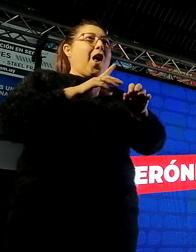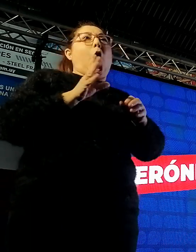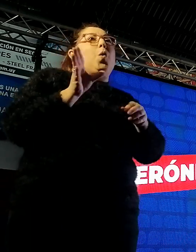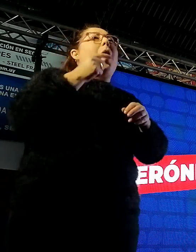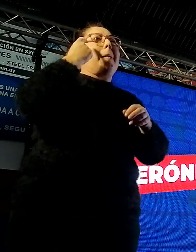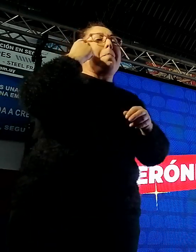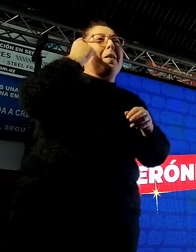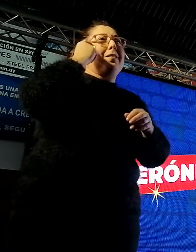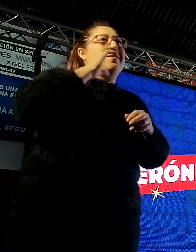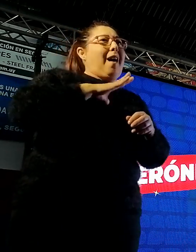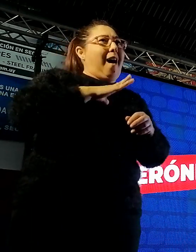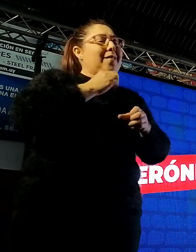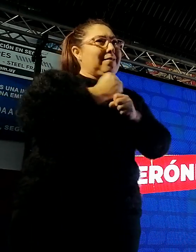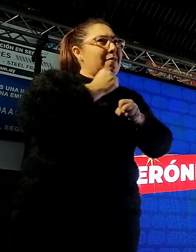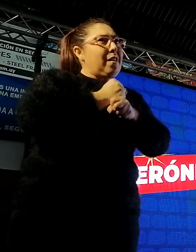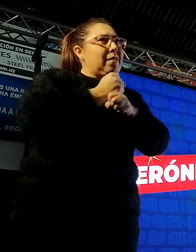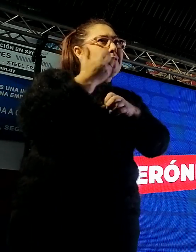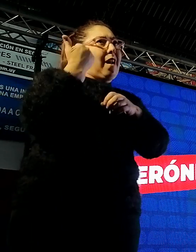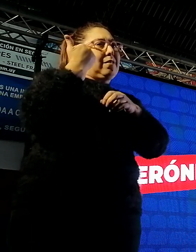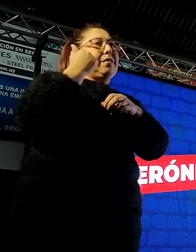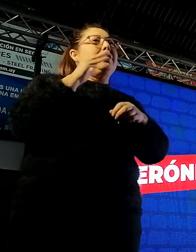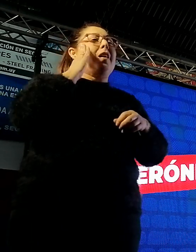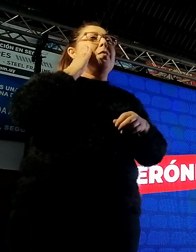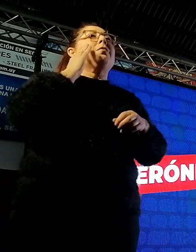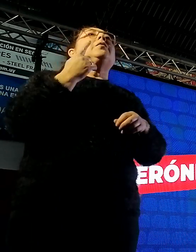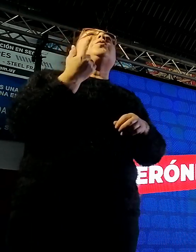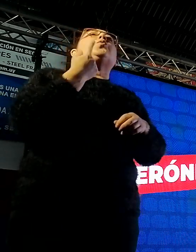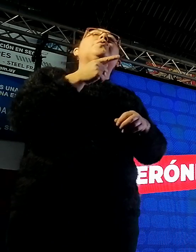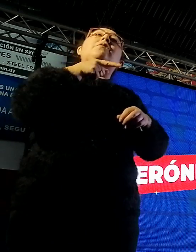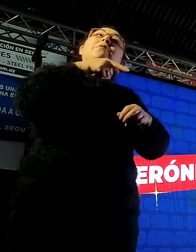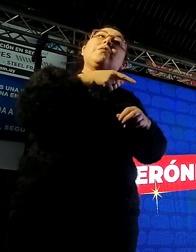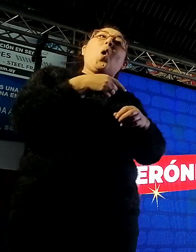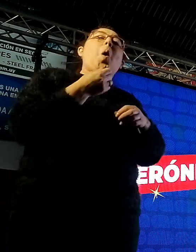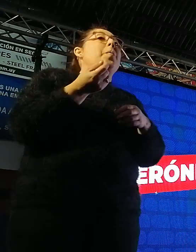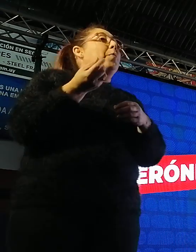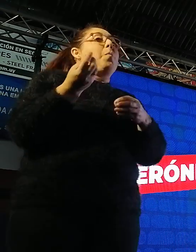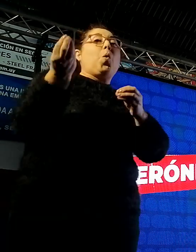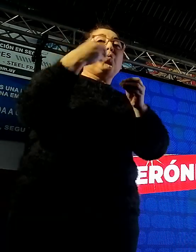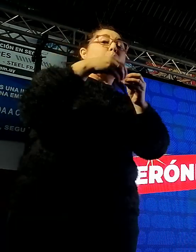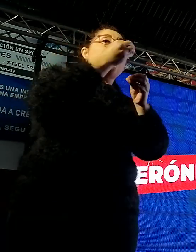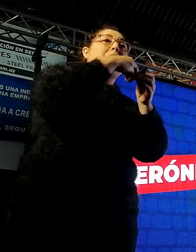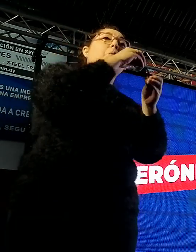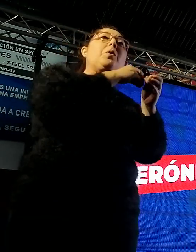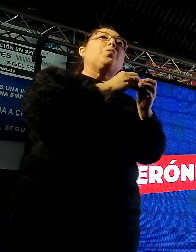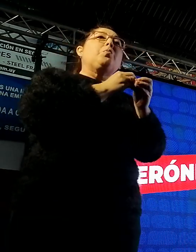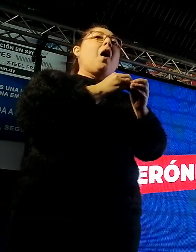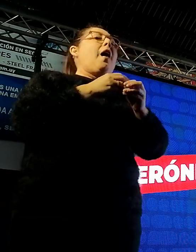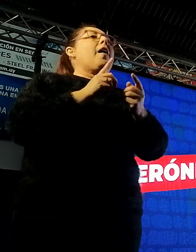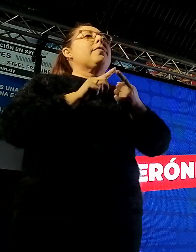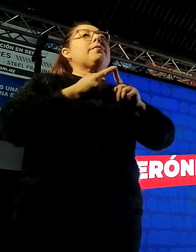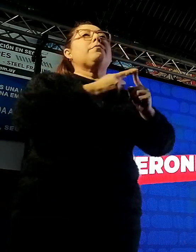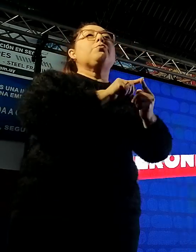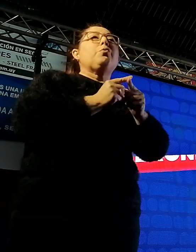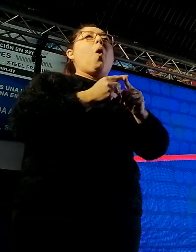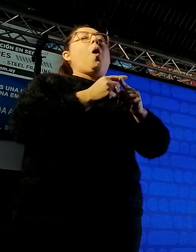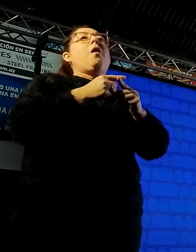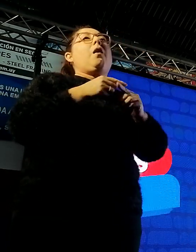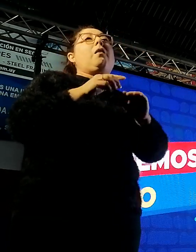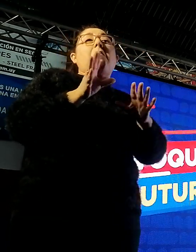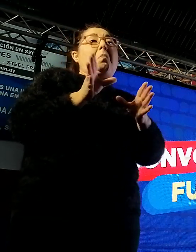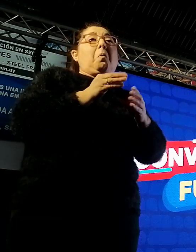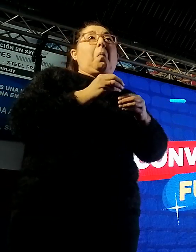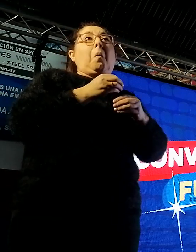experiencia en la gestión El aporte de esas compañeras y compañeros le agrega a la discusión programática del Frente